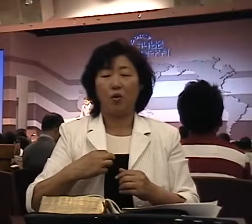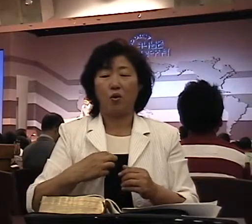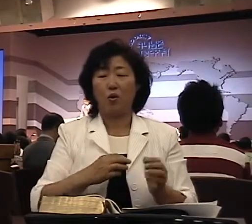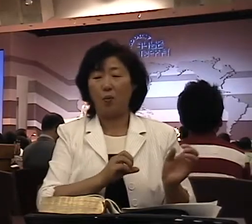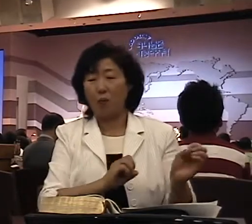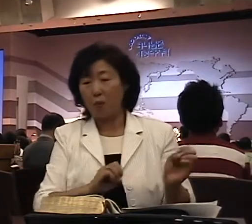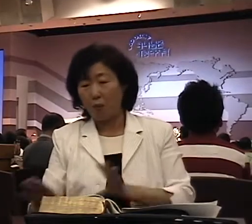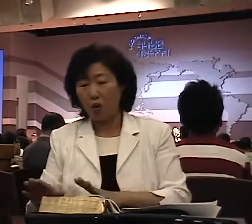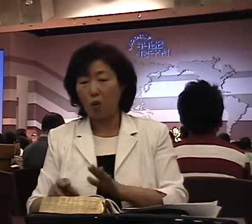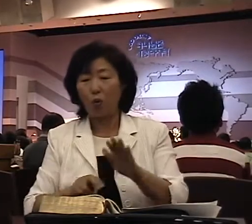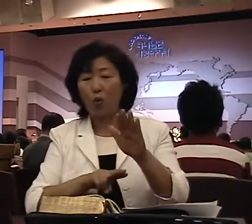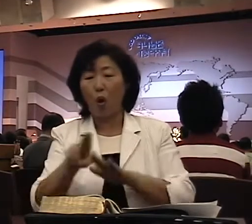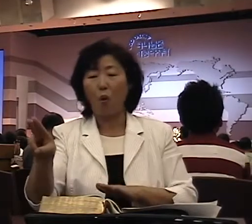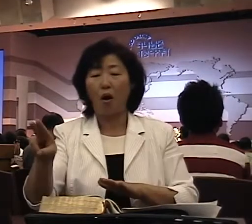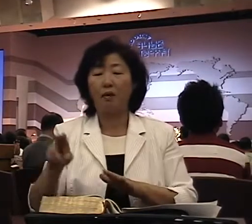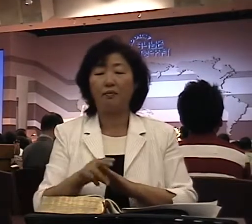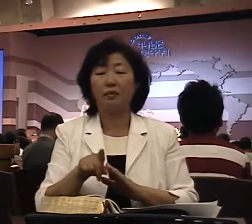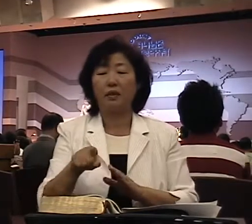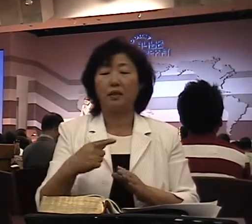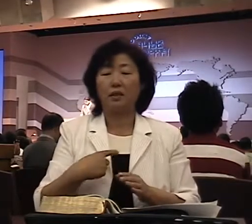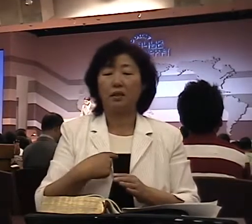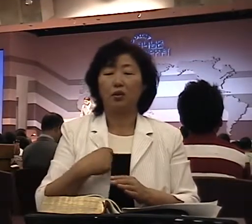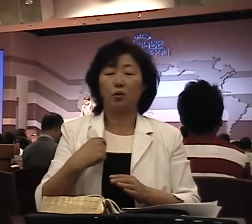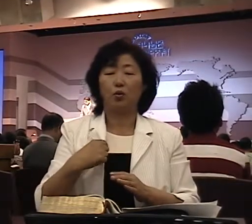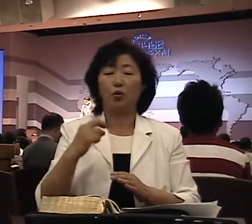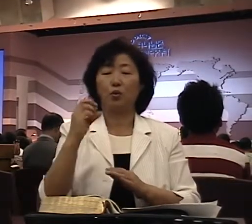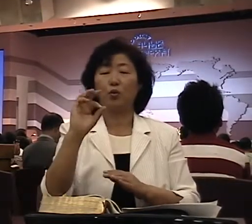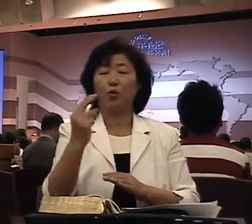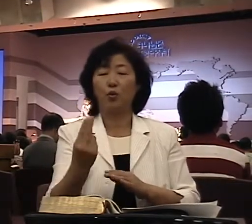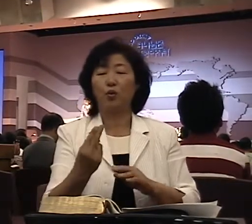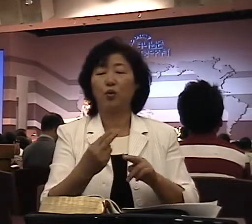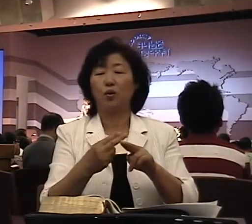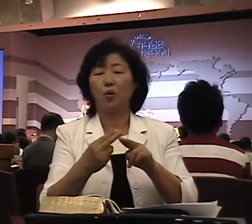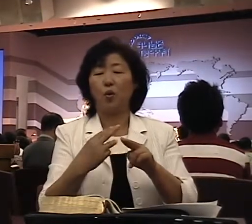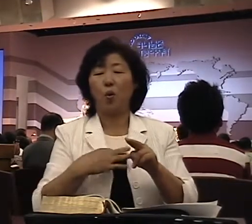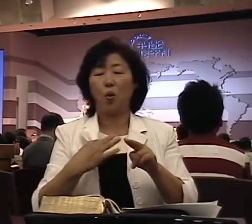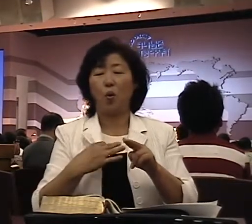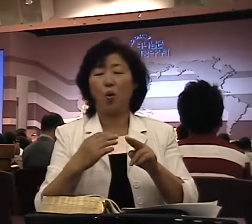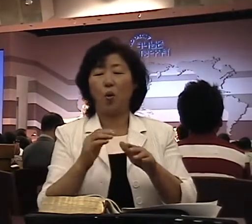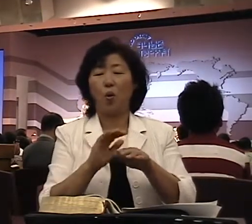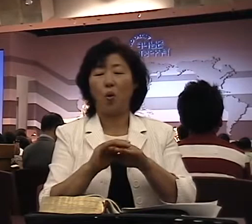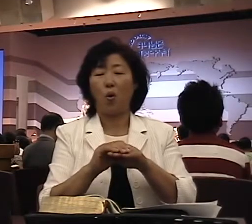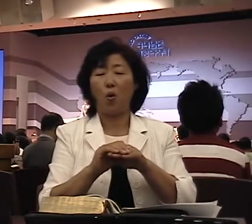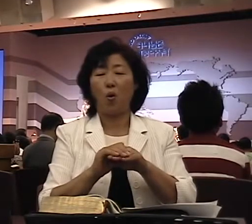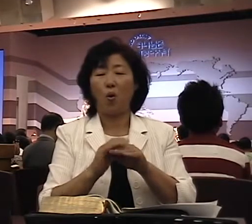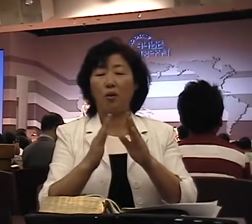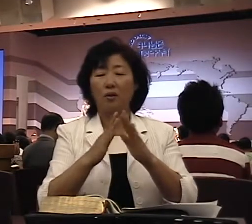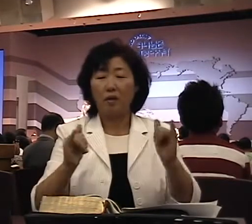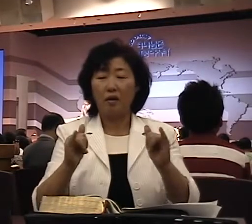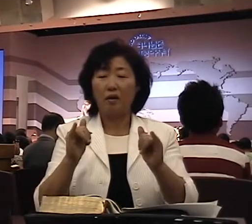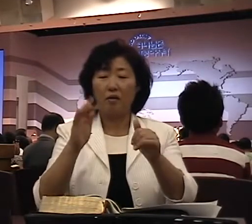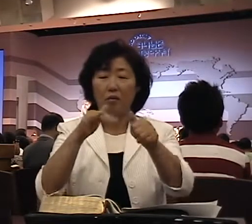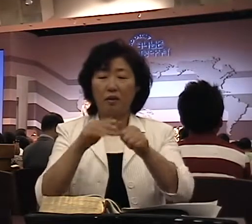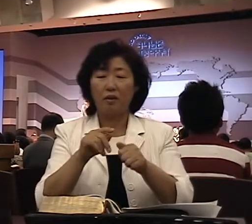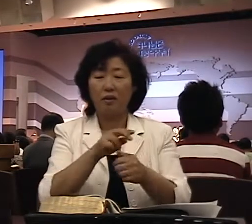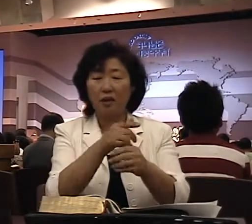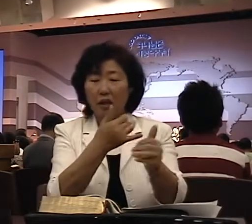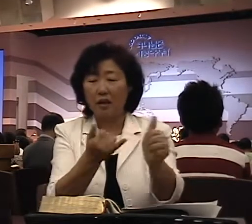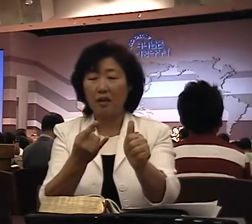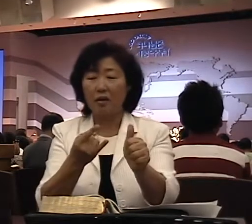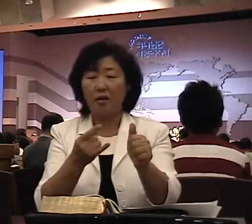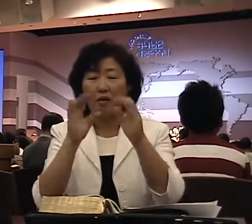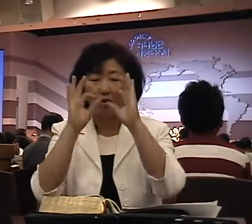나가매 그가 요셉이 그 옷을 자기 손에 버려두고 도망하여 나감을 보고 집 사람들을 불러서 그들에게